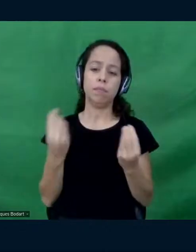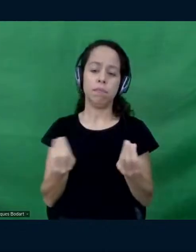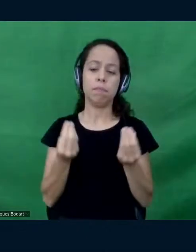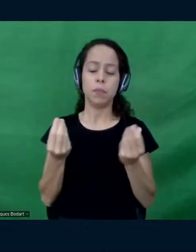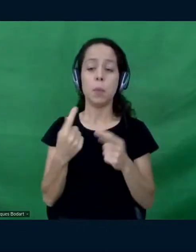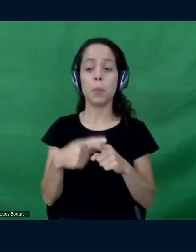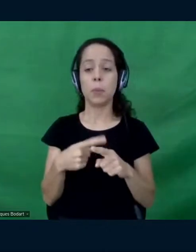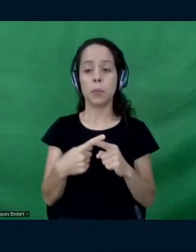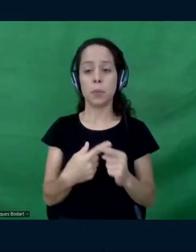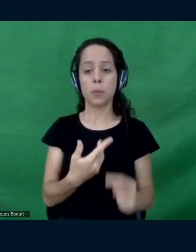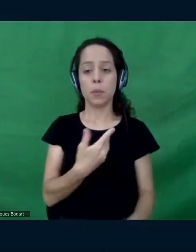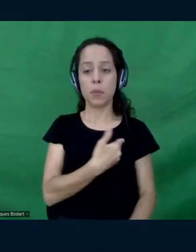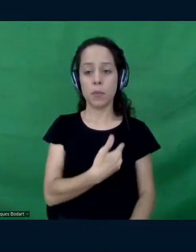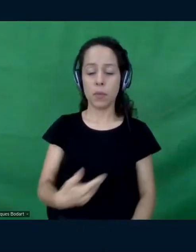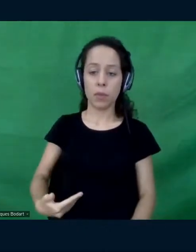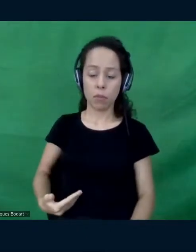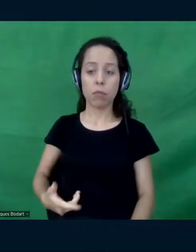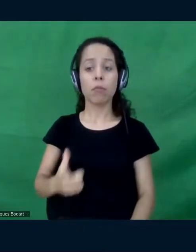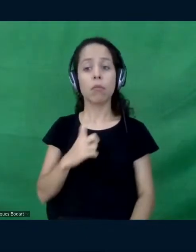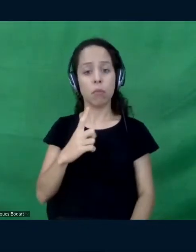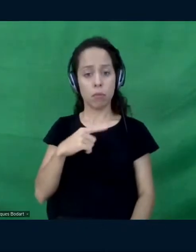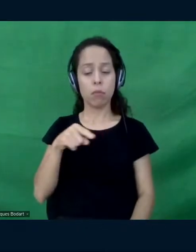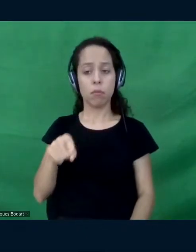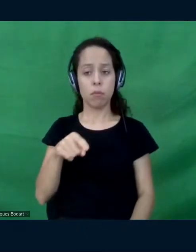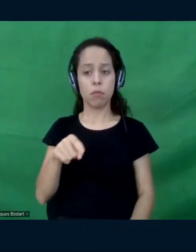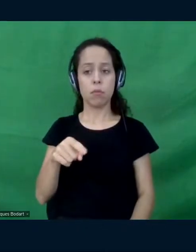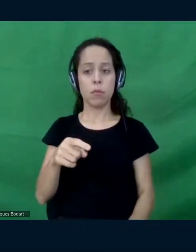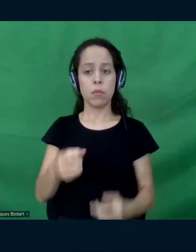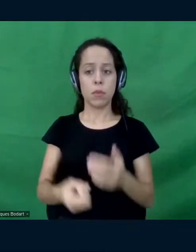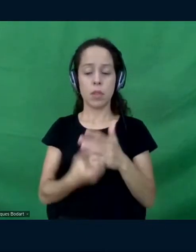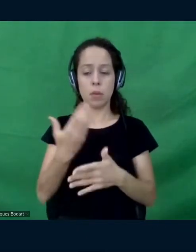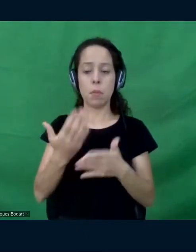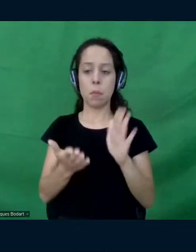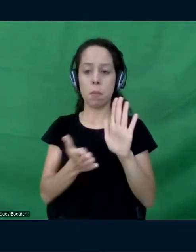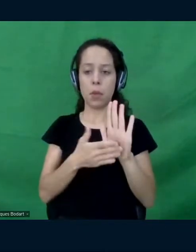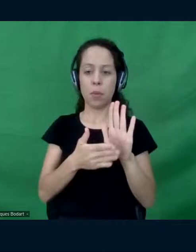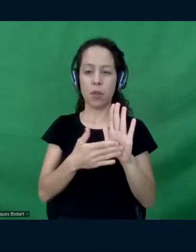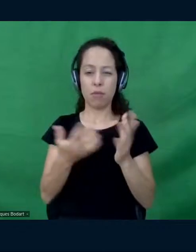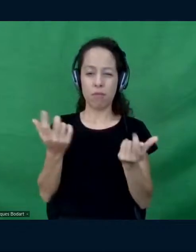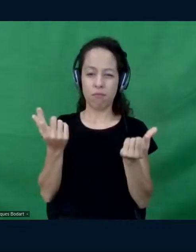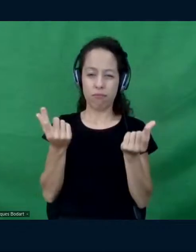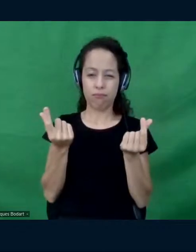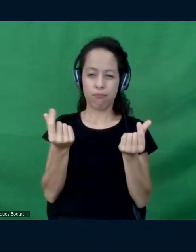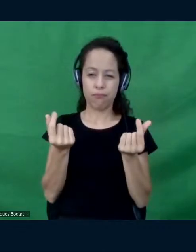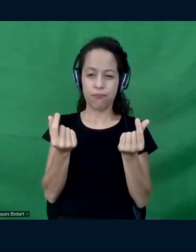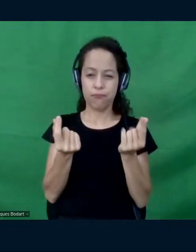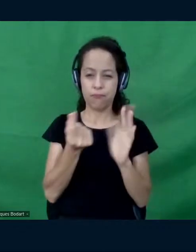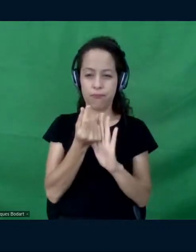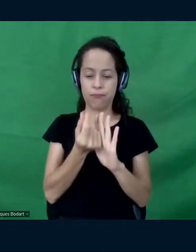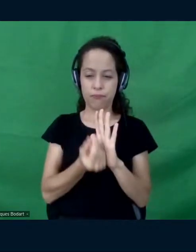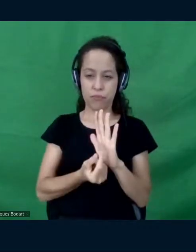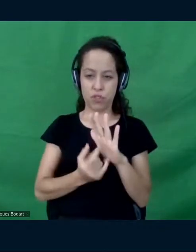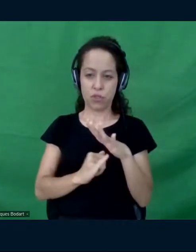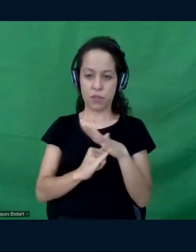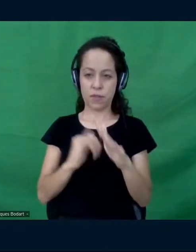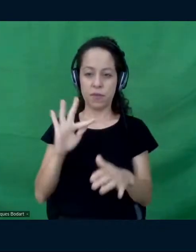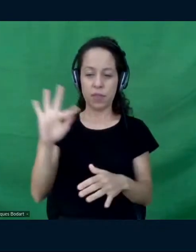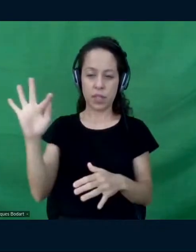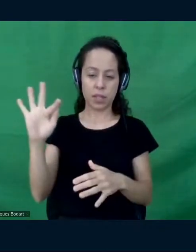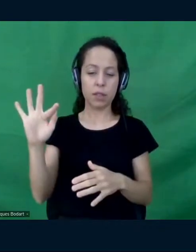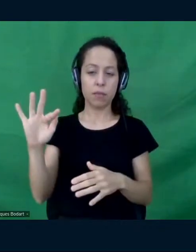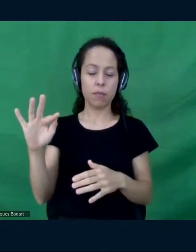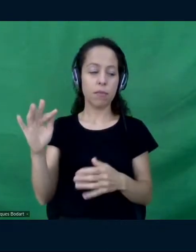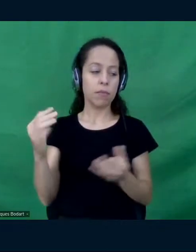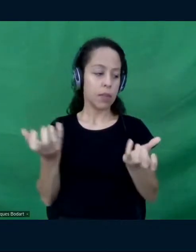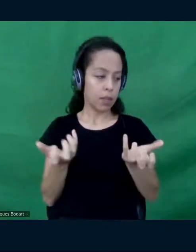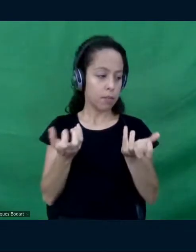cria um financiamento de indução aos institutos federais oferecerem a